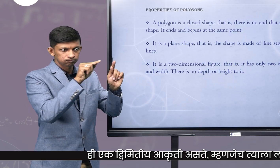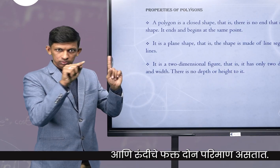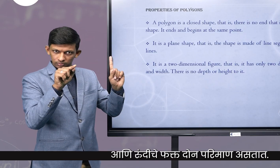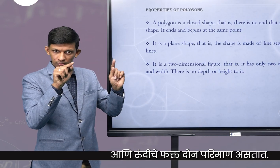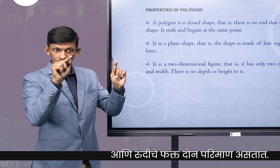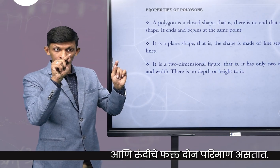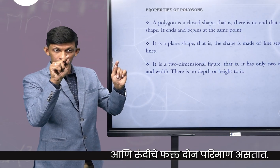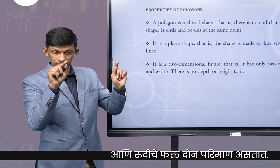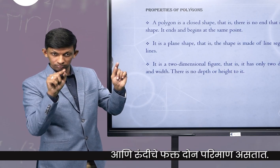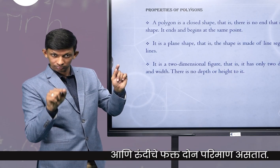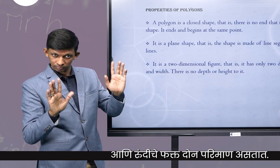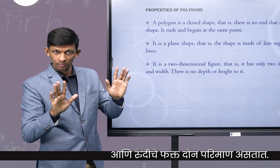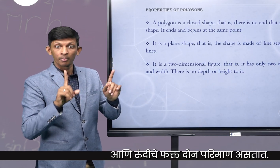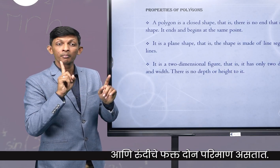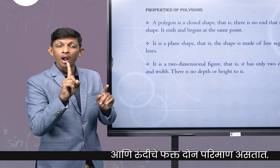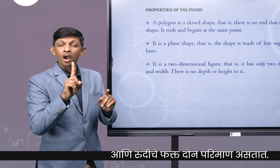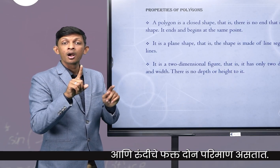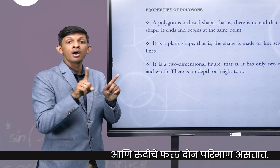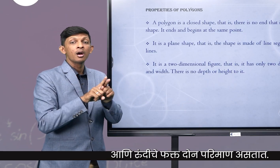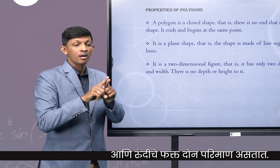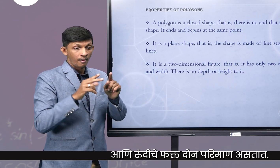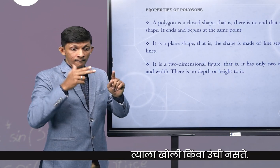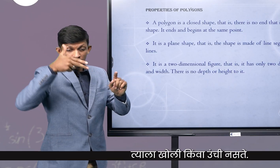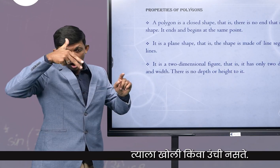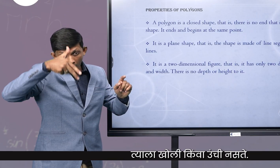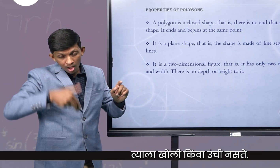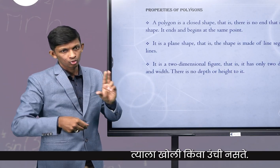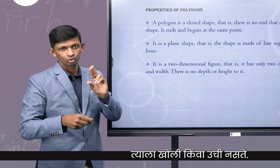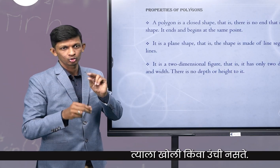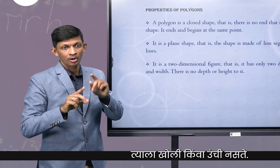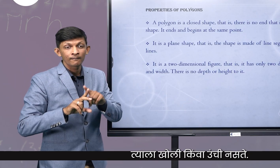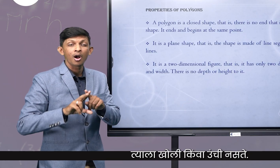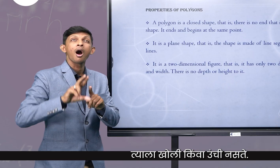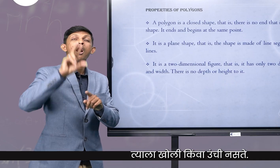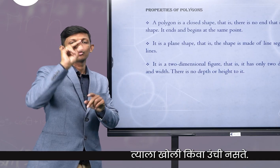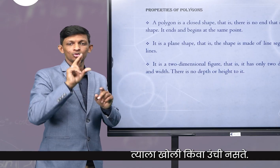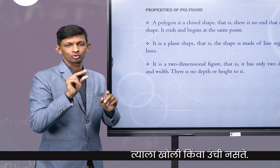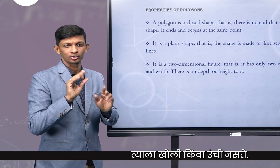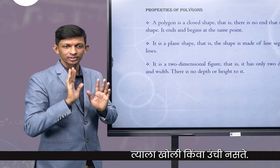आणि रुंदीचे फक्त 2 परिणाम असतात. त्याला खोली किंवा उंची नसते.